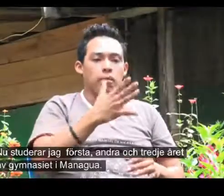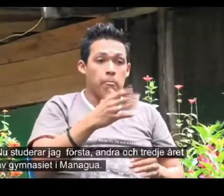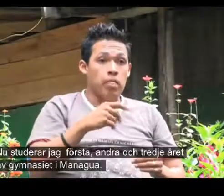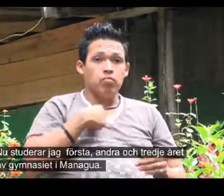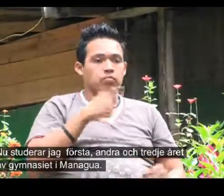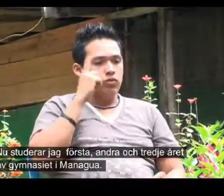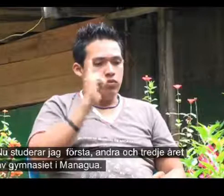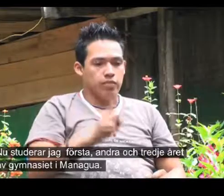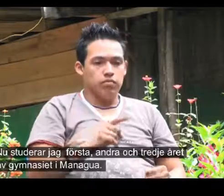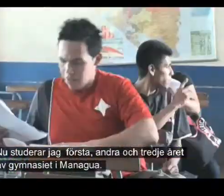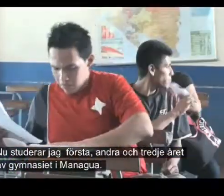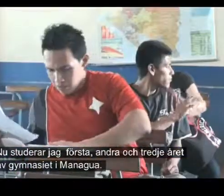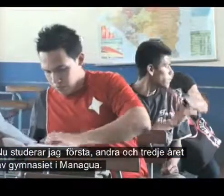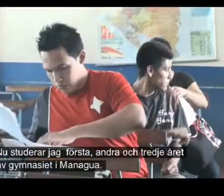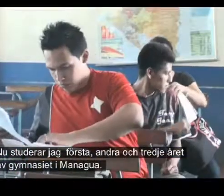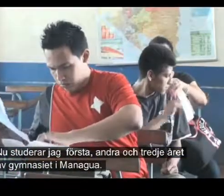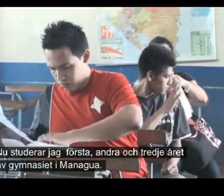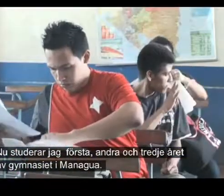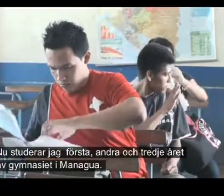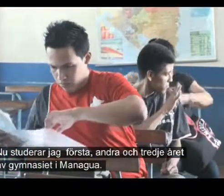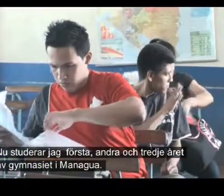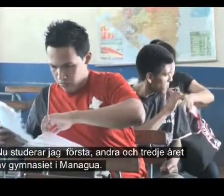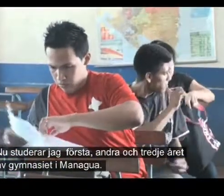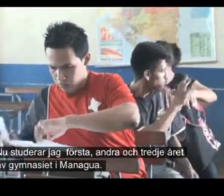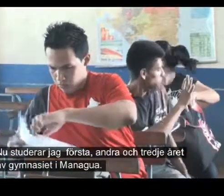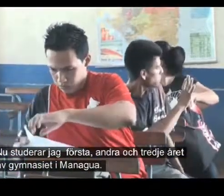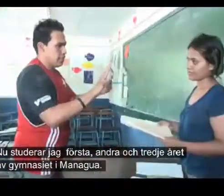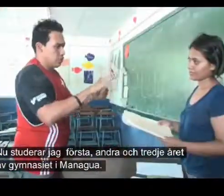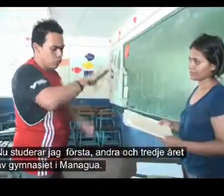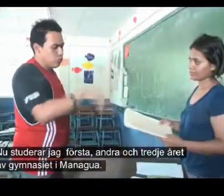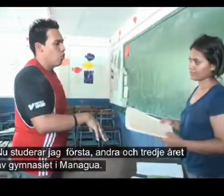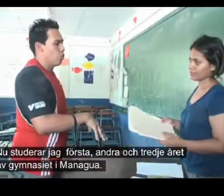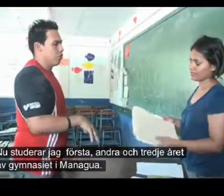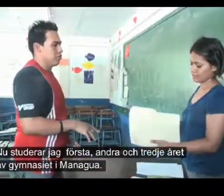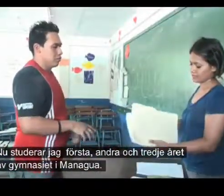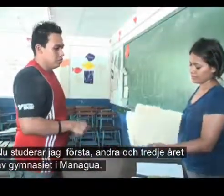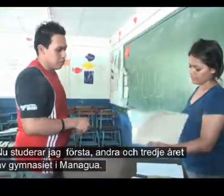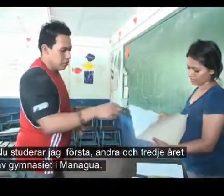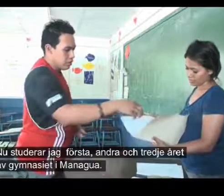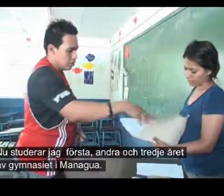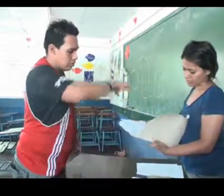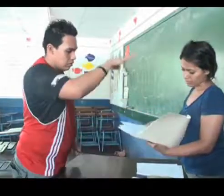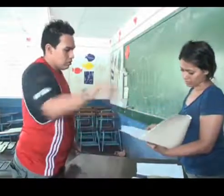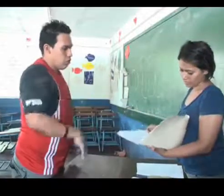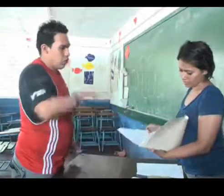Ahora estoy estudiando primer, segundo y tercer año de secundaria en Managua.